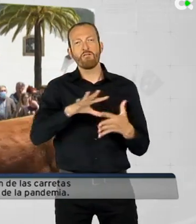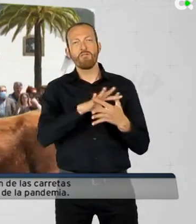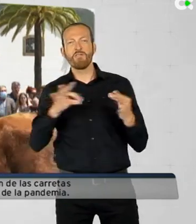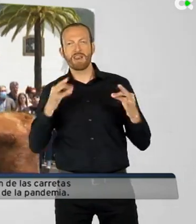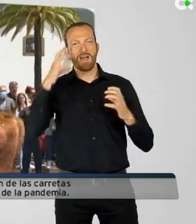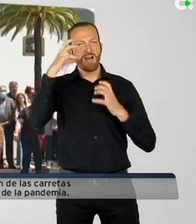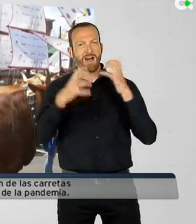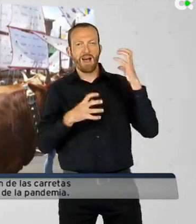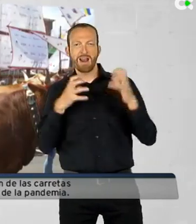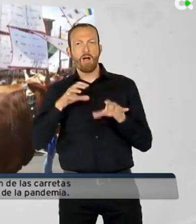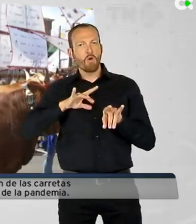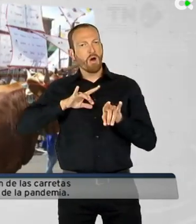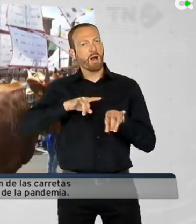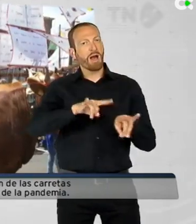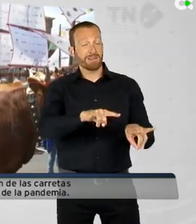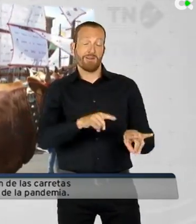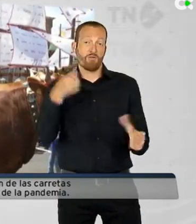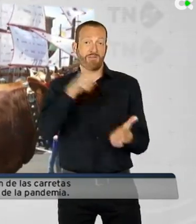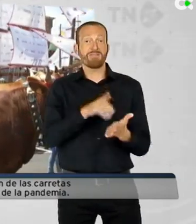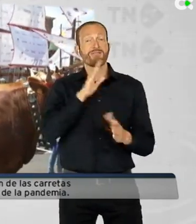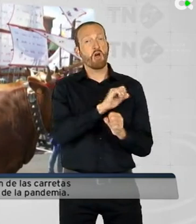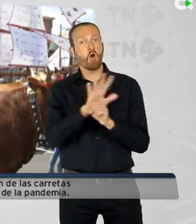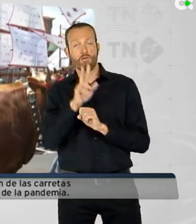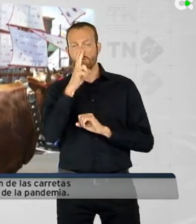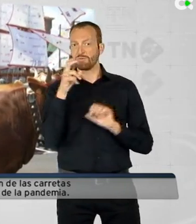y la exhibición de carretas tras el parón de la pandemia.